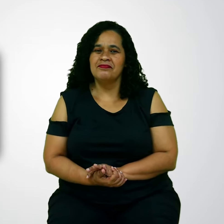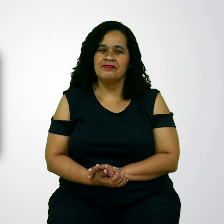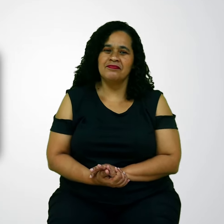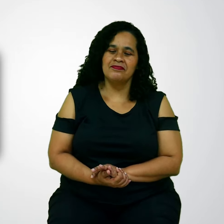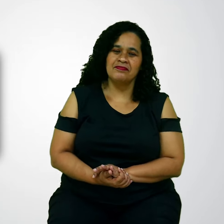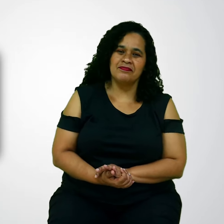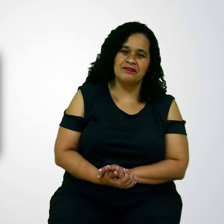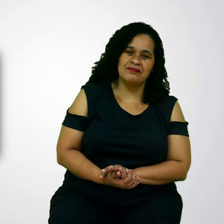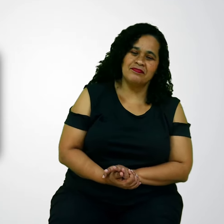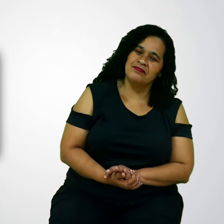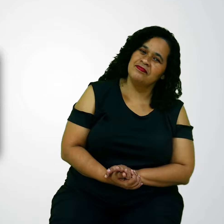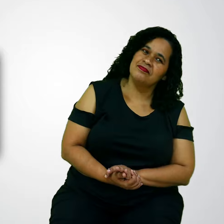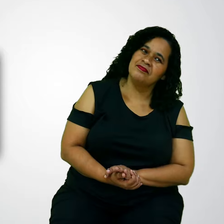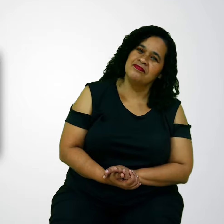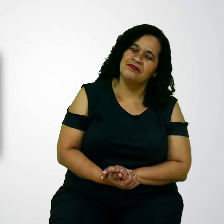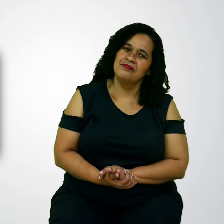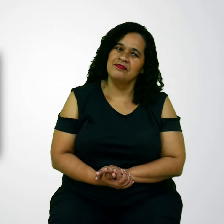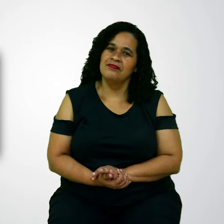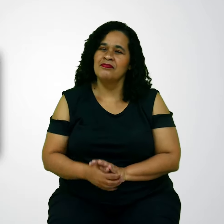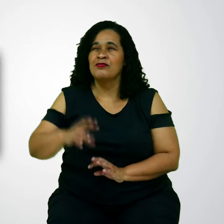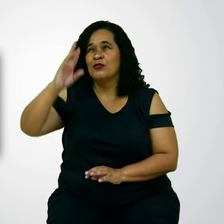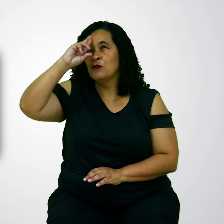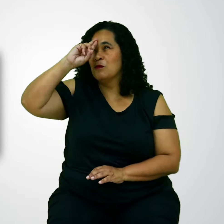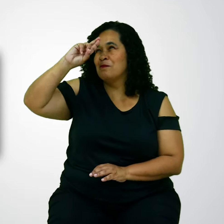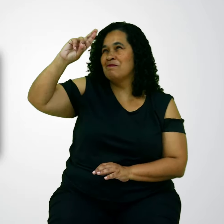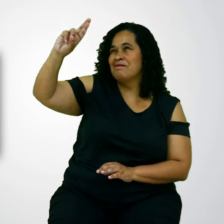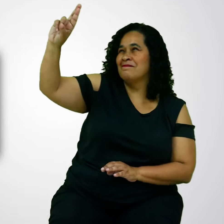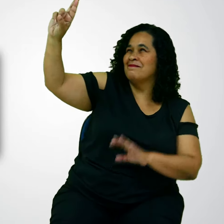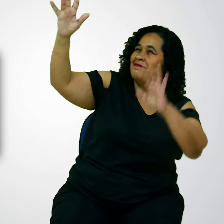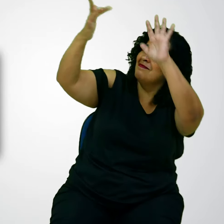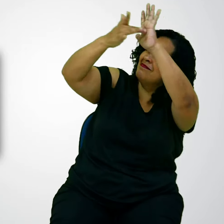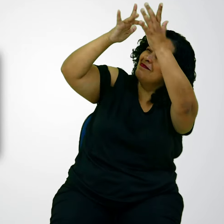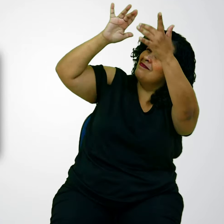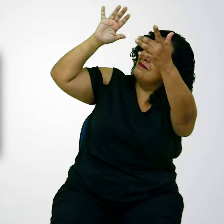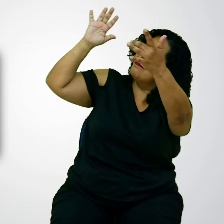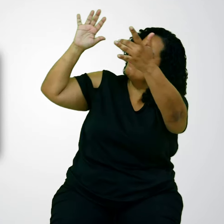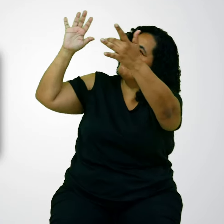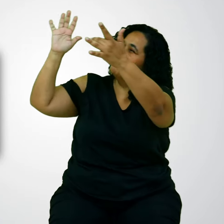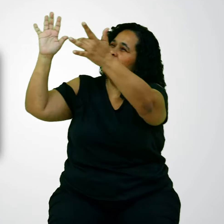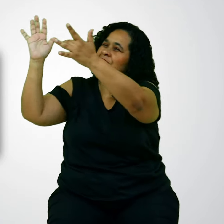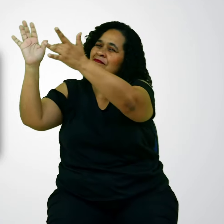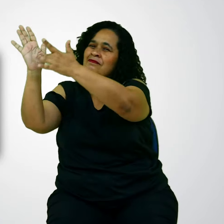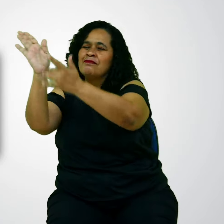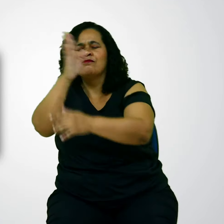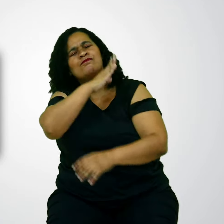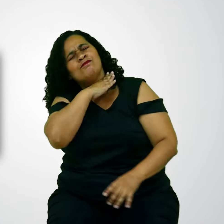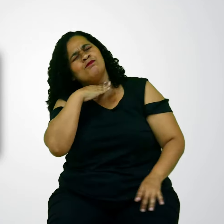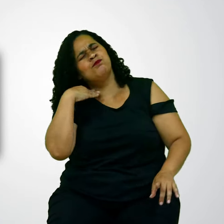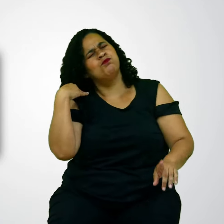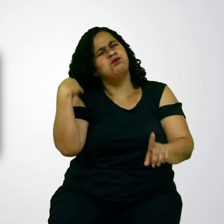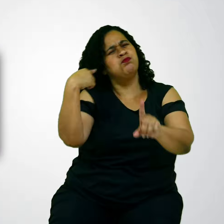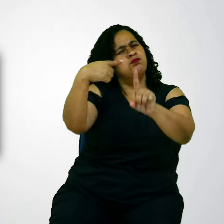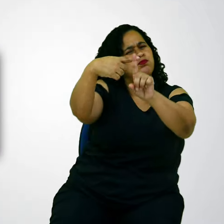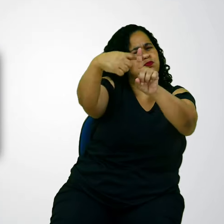O Senhor Jesus morreu em uma